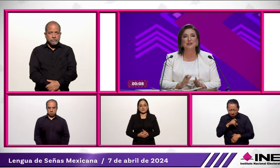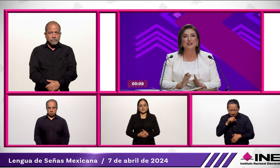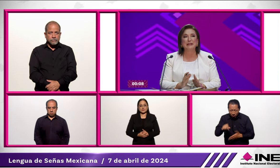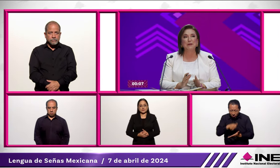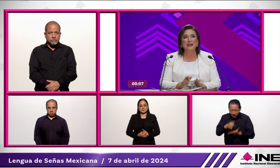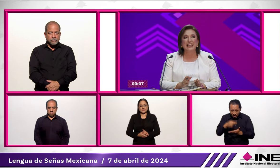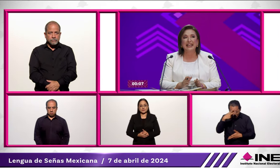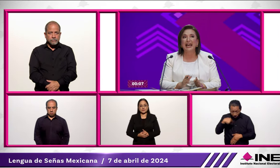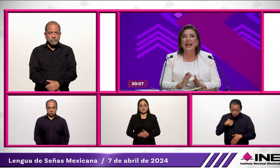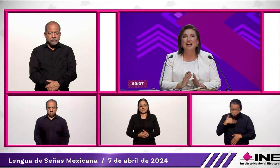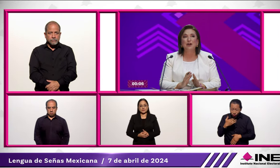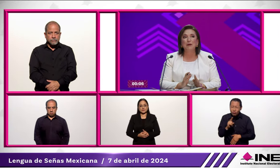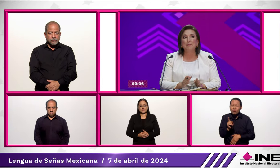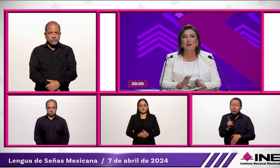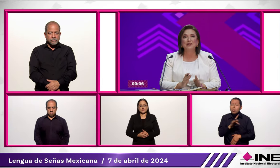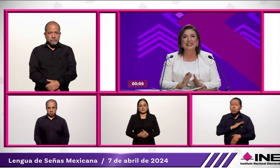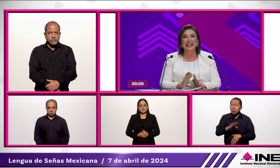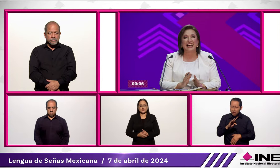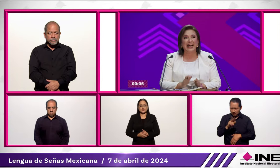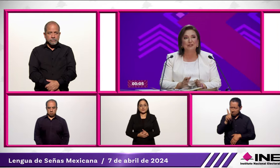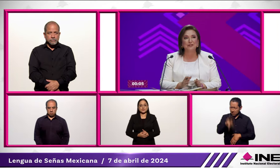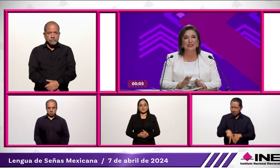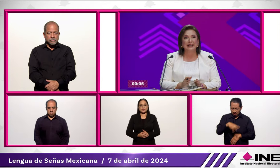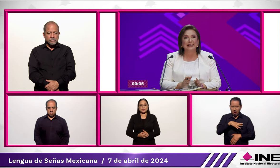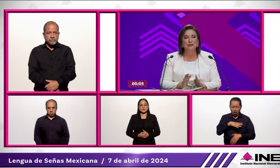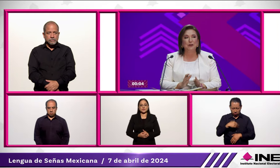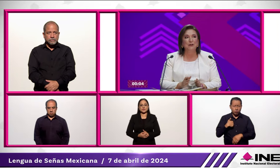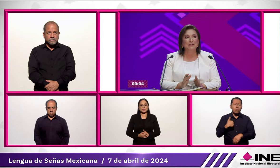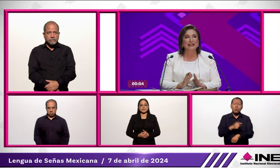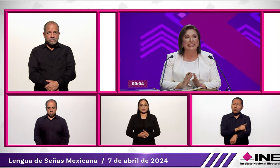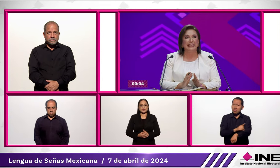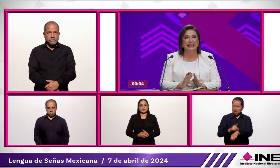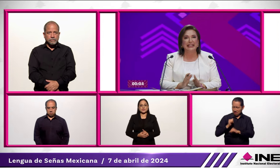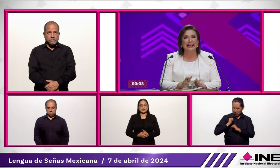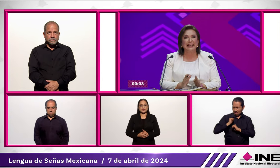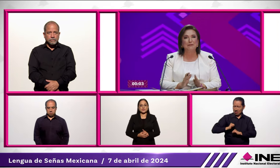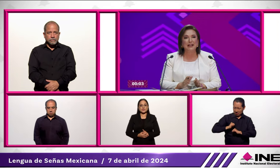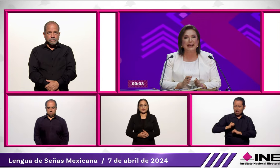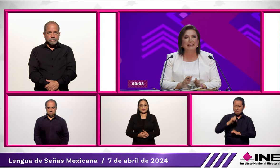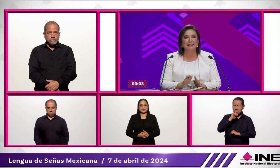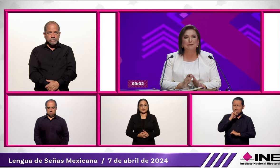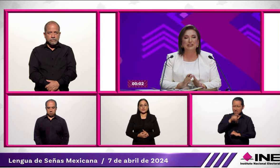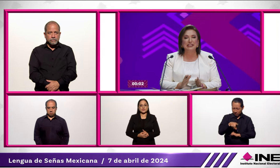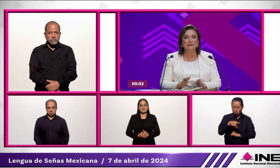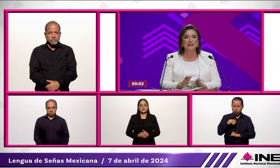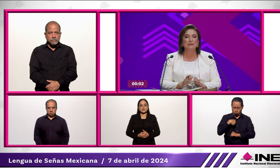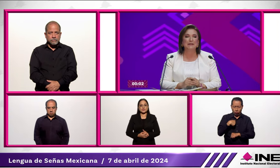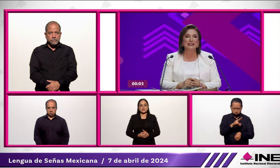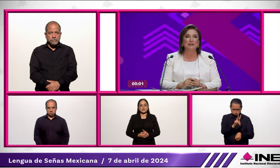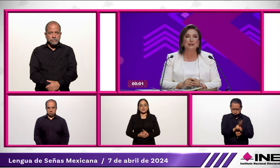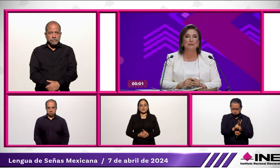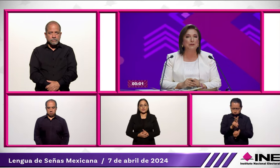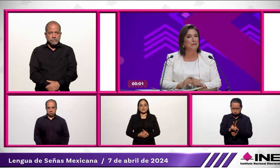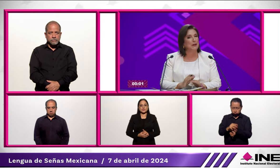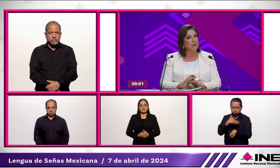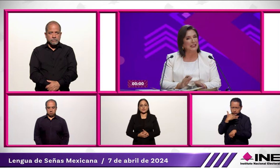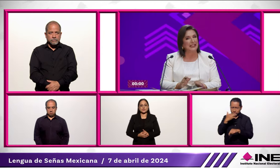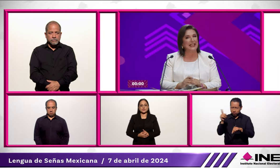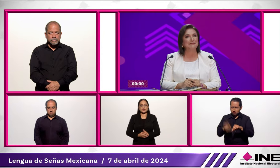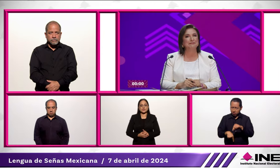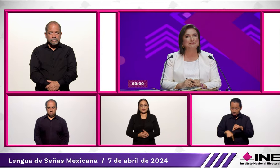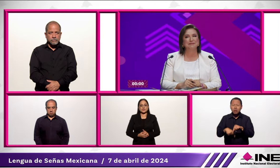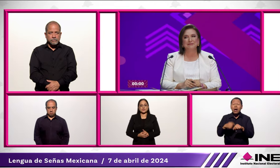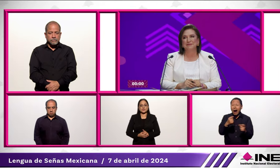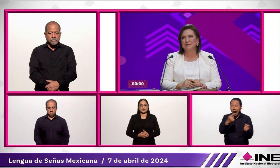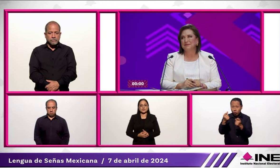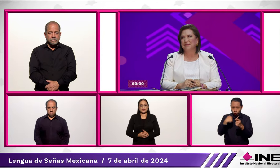la corrupción inmobiliaria como pocos delegados. Yo intenté demoler muchísimos inmuebles que no se pudo, pero lo